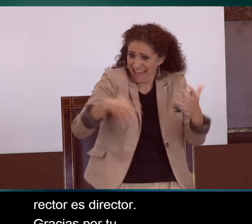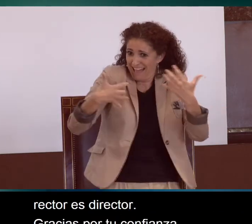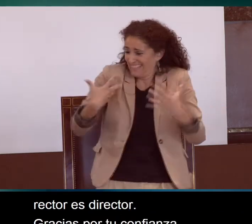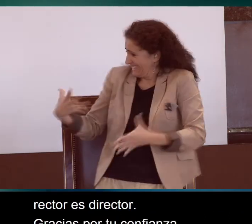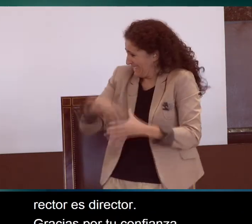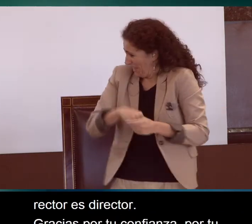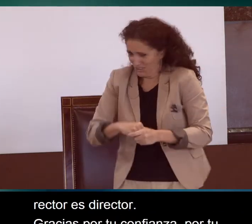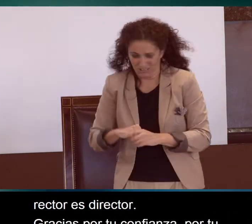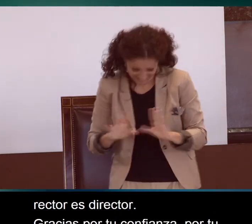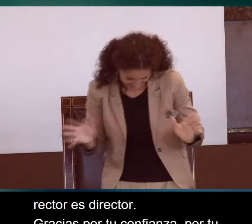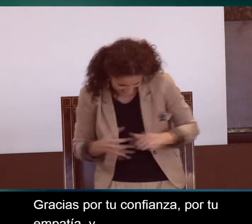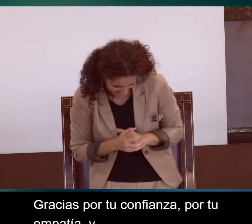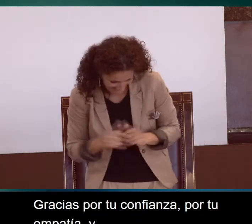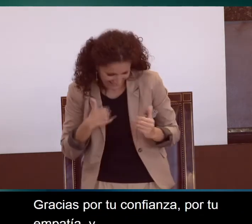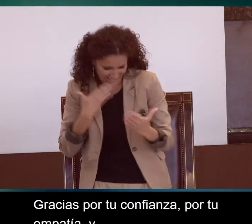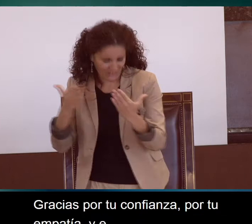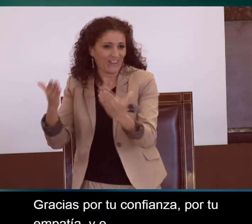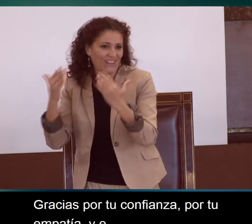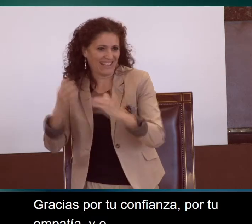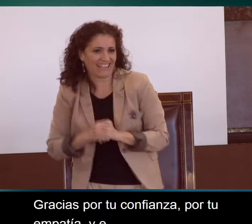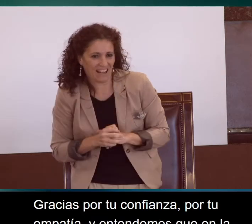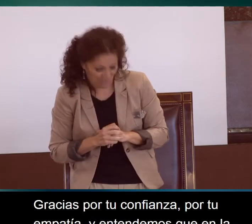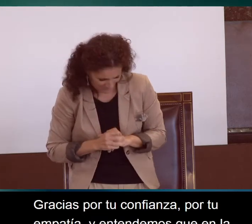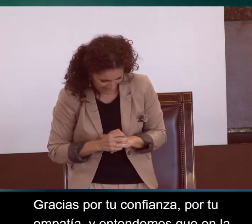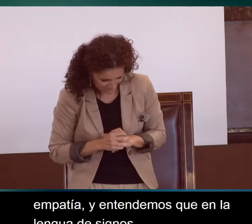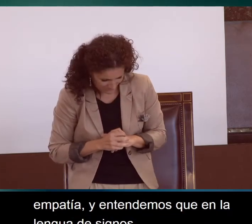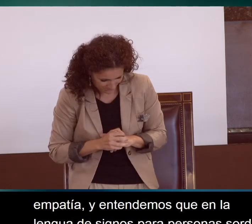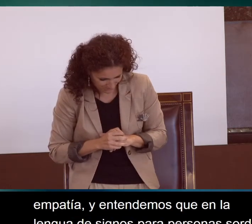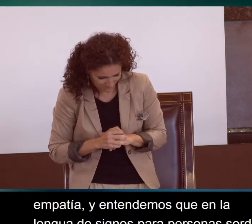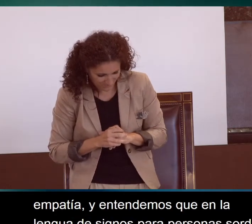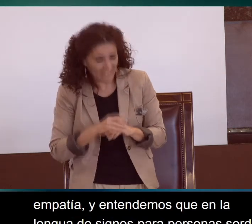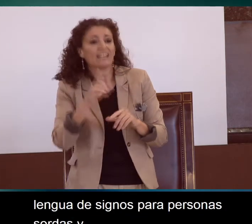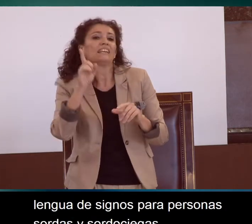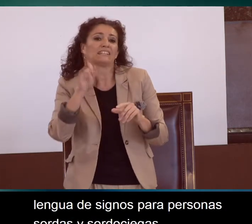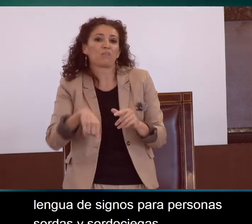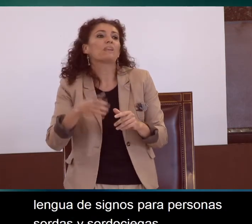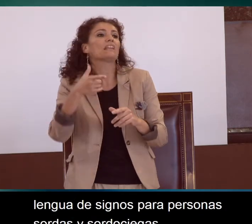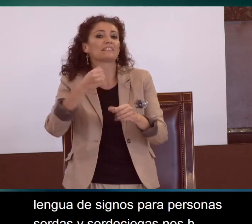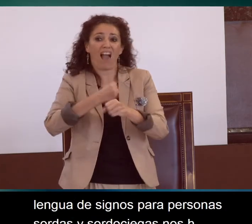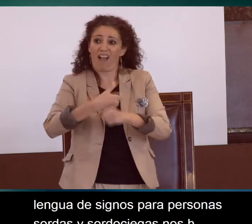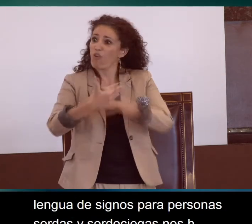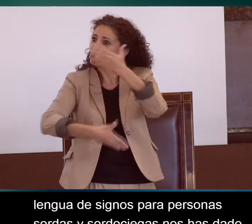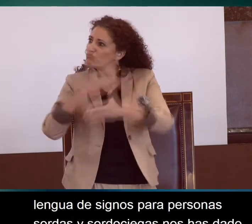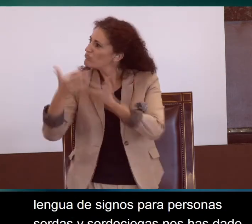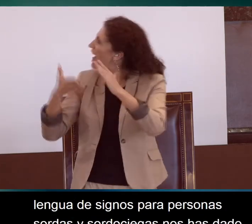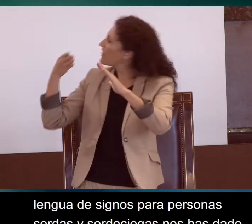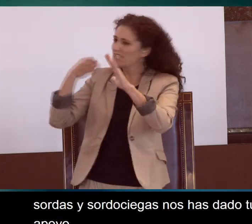Yo ya te considero como un miembro más de la comunidad lingüística y te quiero dar las gracias por ello. Y, por supuesto,